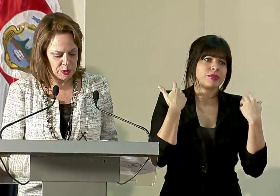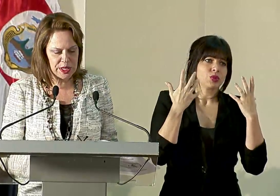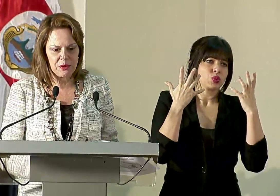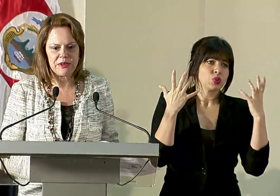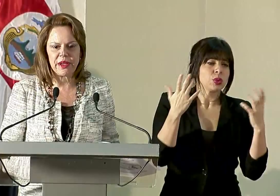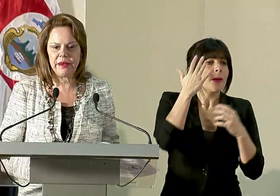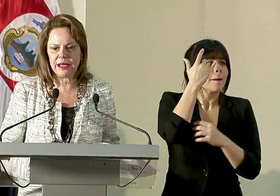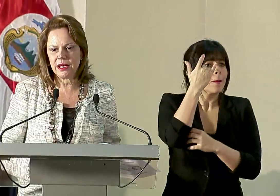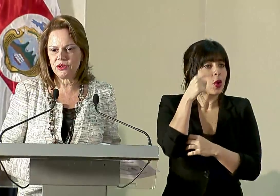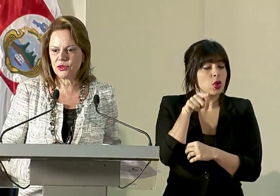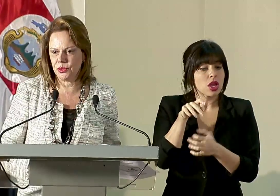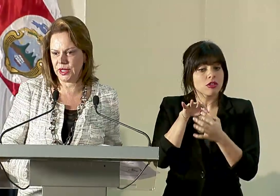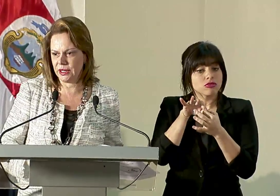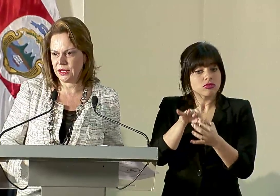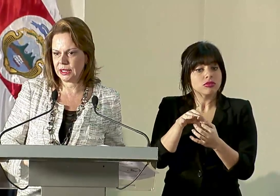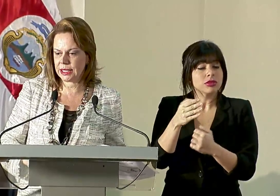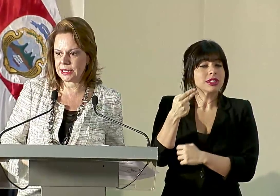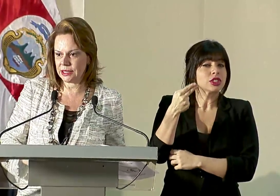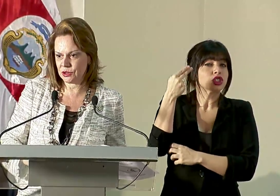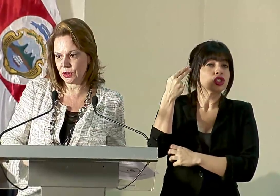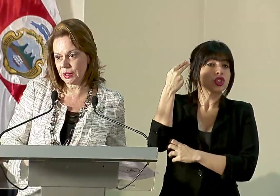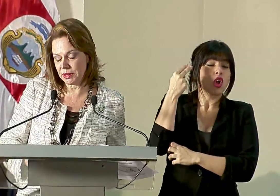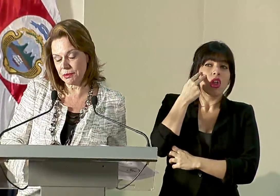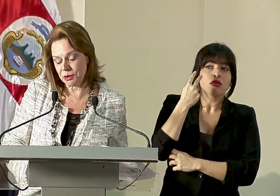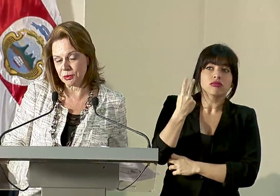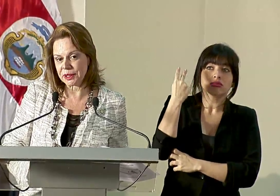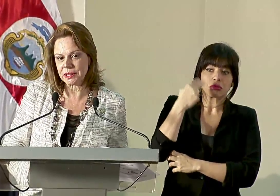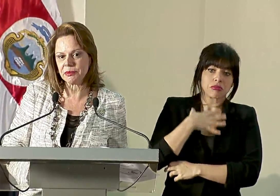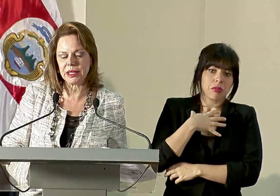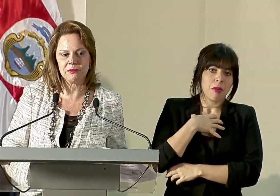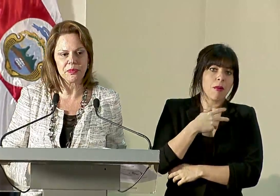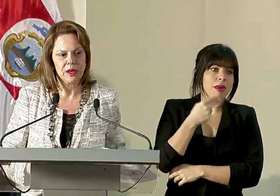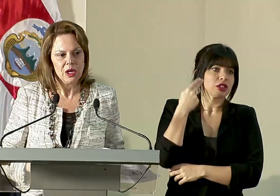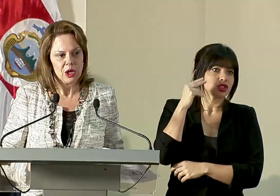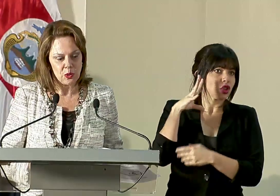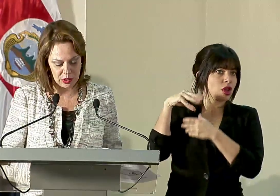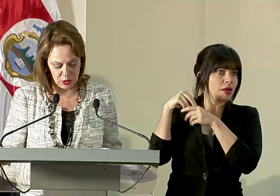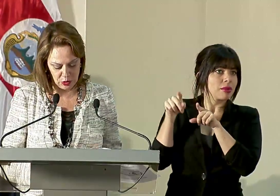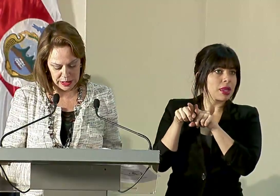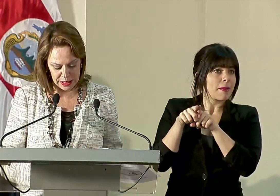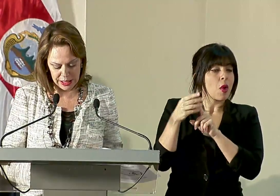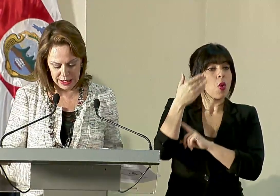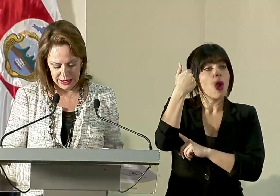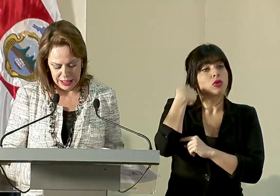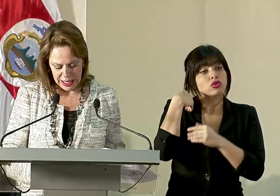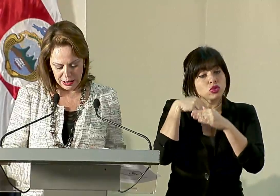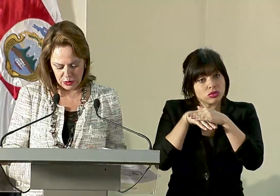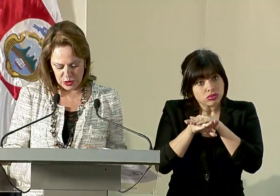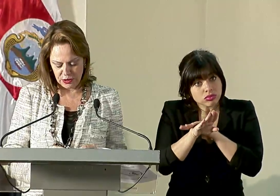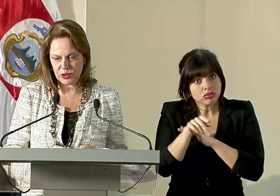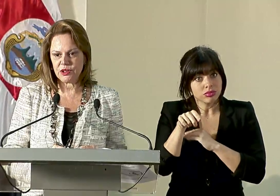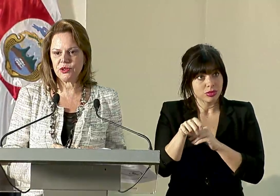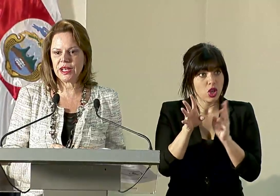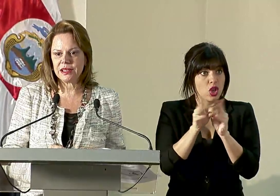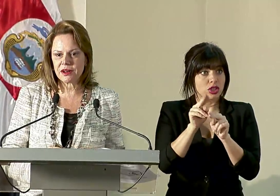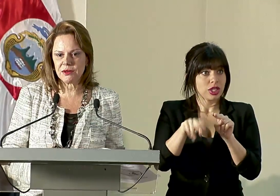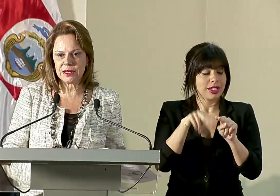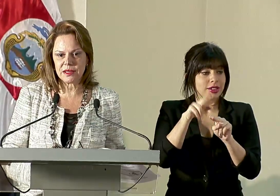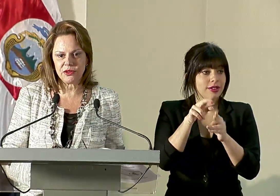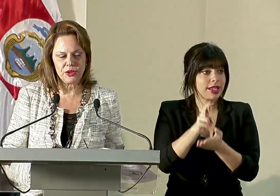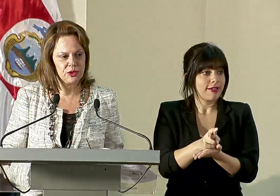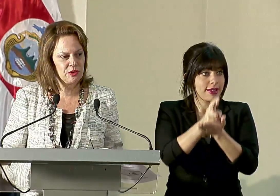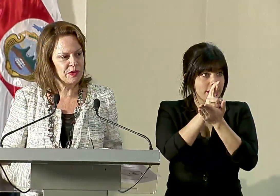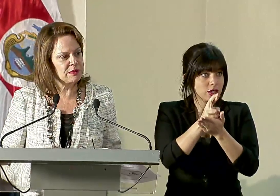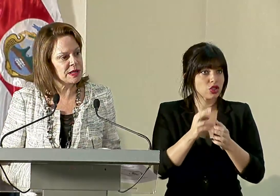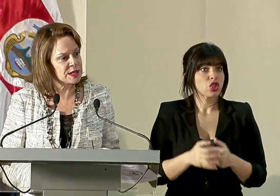porque basada en la historia, que es la historia mía propia también, cuando yo entré al Consejo Nacional de